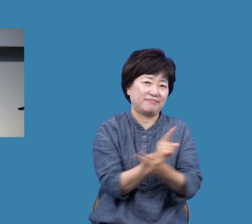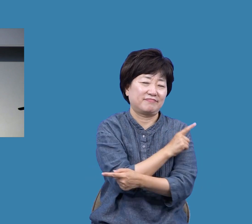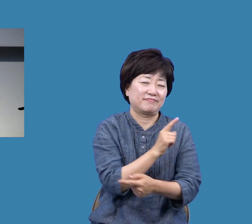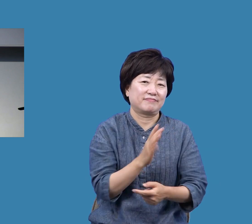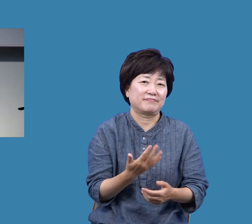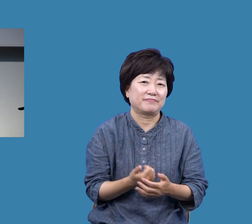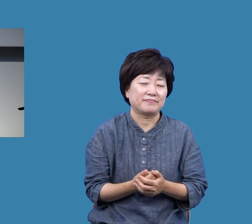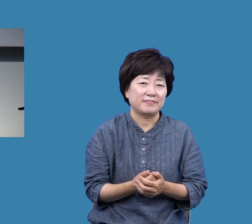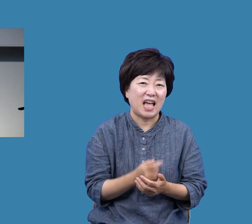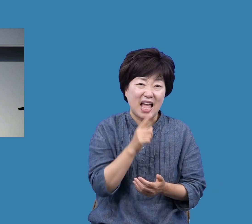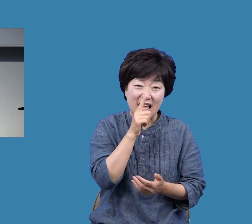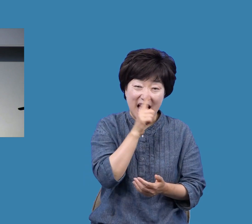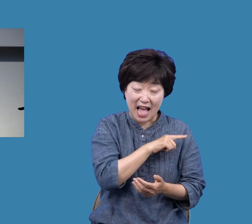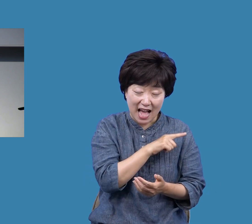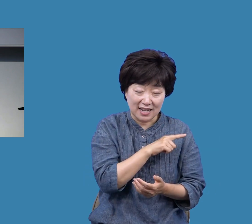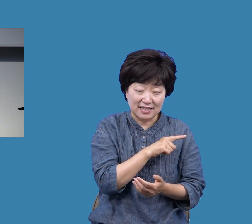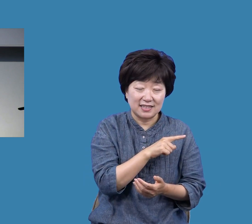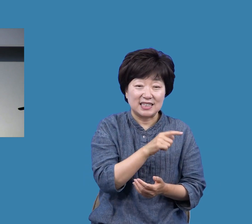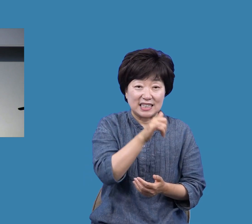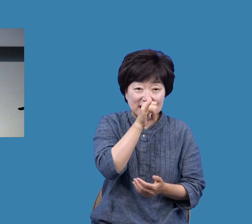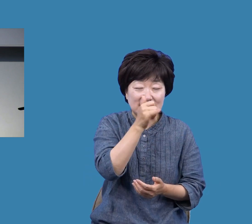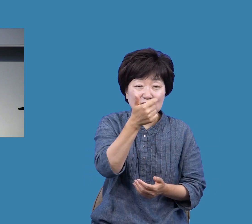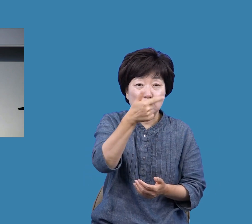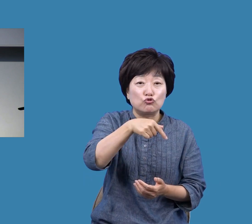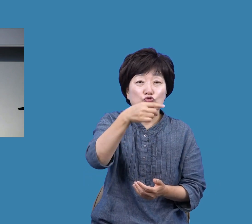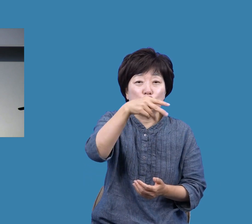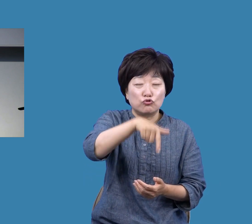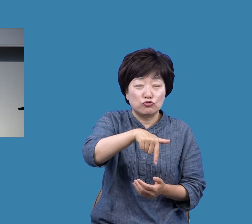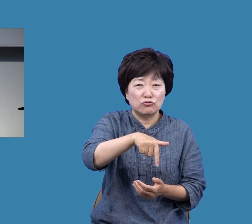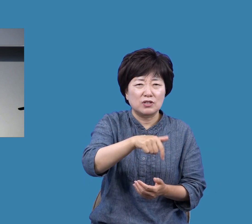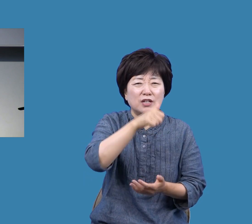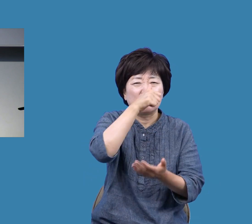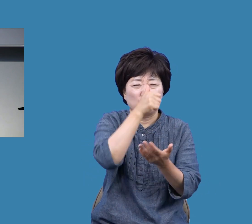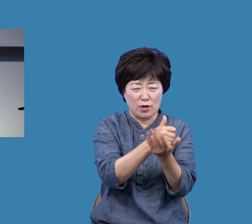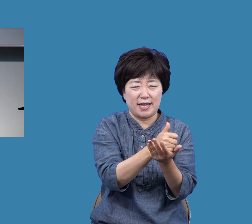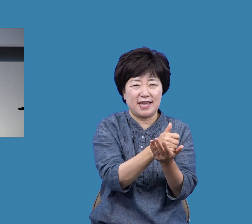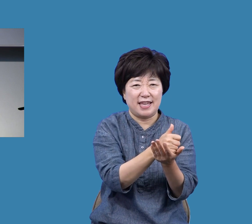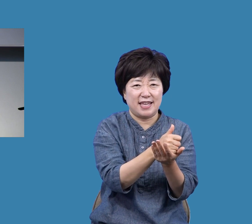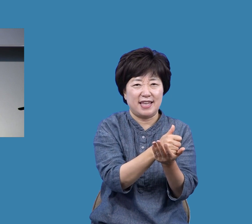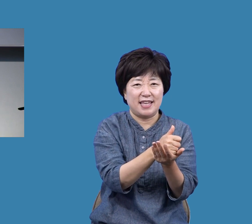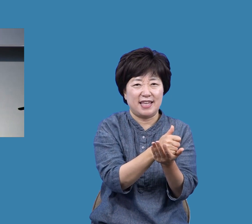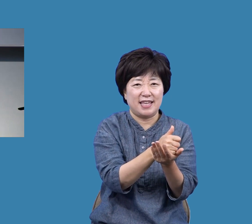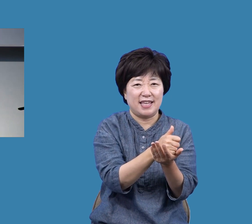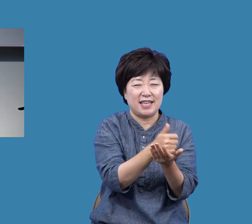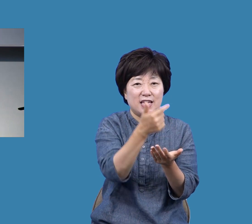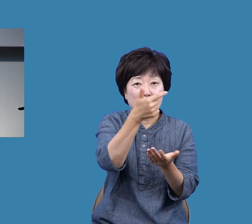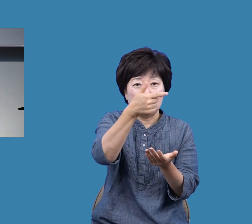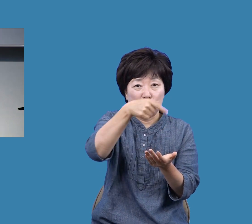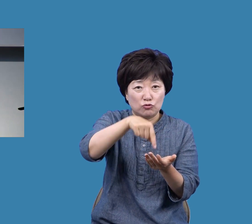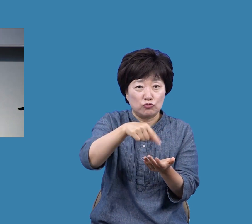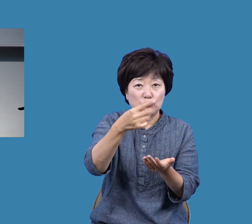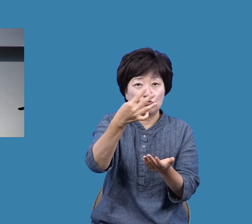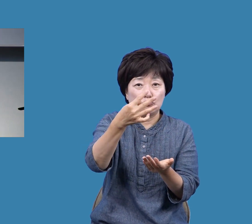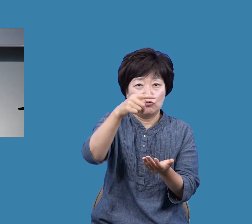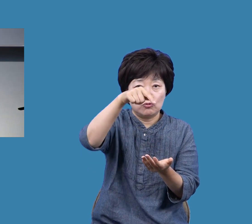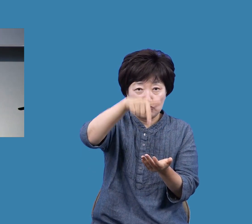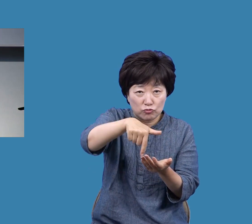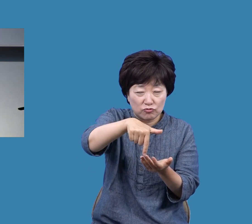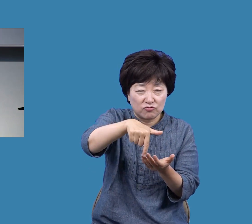뭐 아기의 찬 누룩이라고 하는 건 우리가 잘 알고 있죠. 뭐 죄에 대한 얘기입니다. 그래서 이 누룩들을 제거하셔야